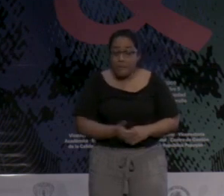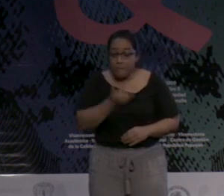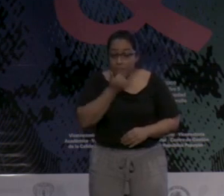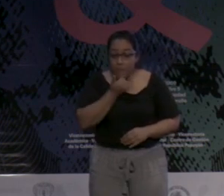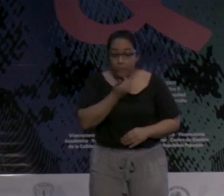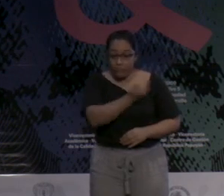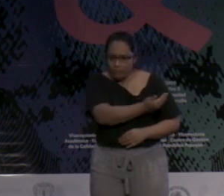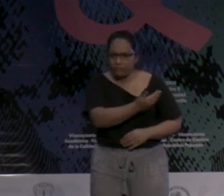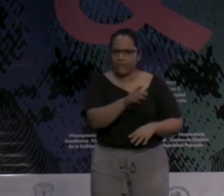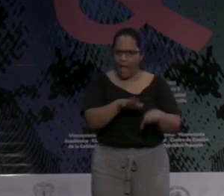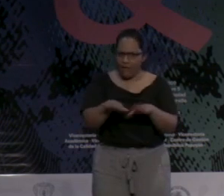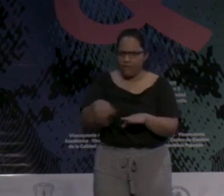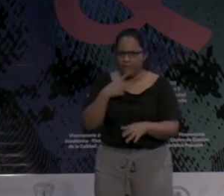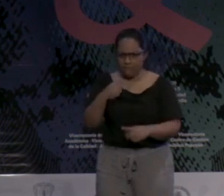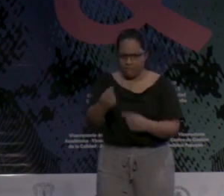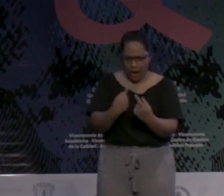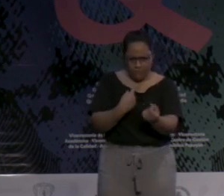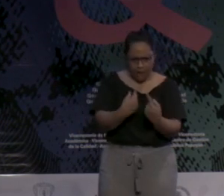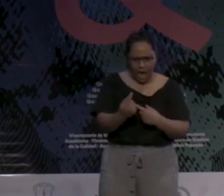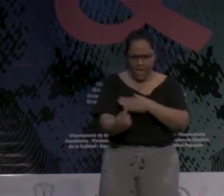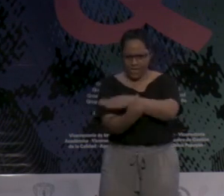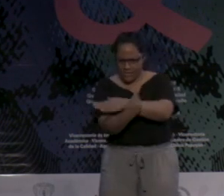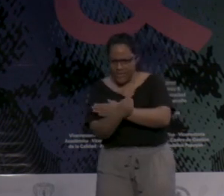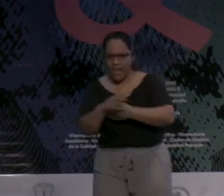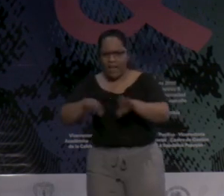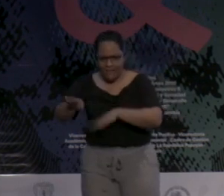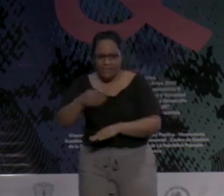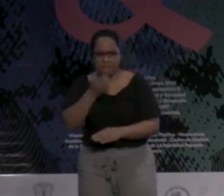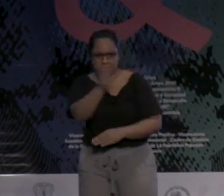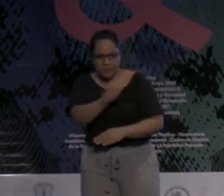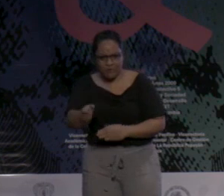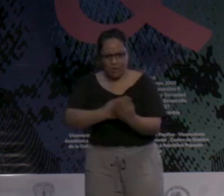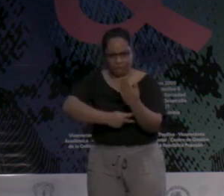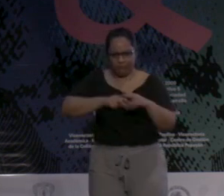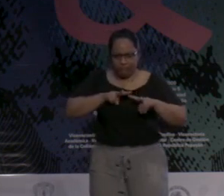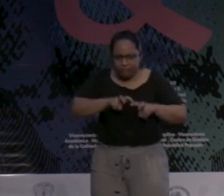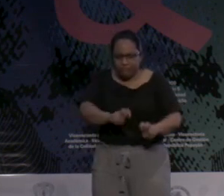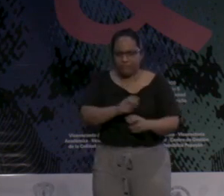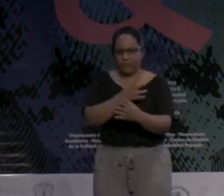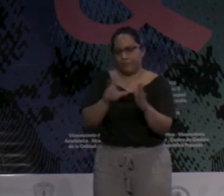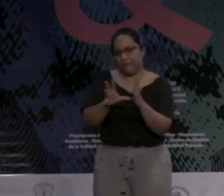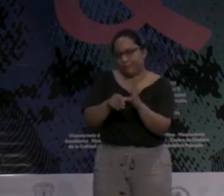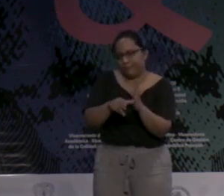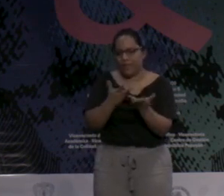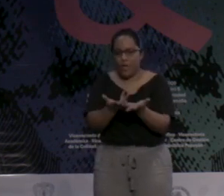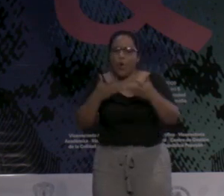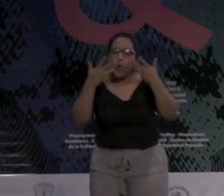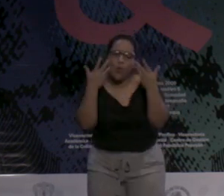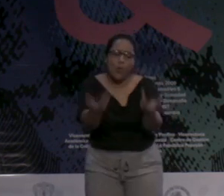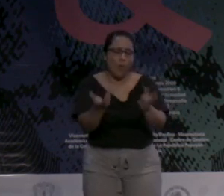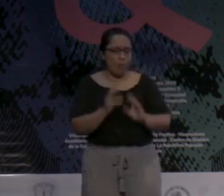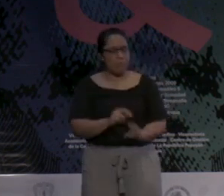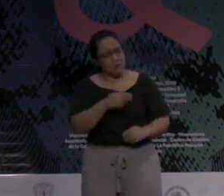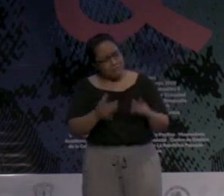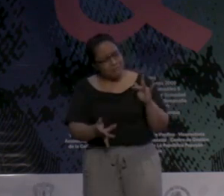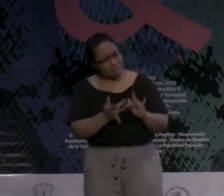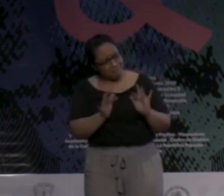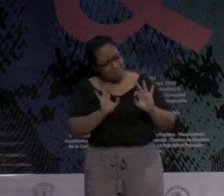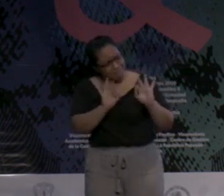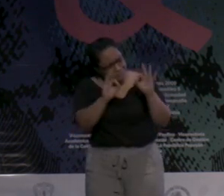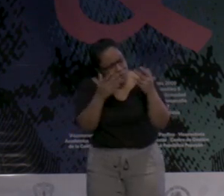creer que el informal no tiene derechos porque no paga la ciudad. El momento en que hay algún tipo de solidaridad en la calle, ahí está el Museo del